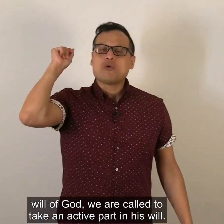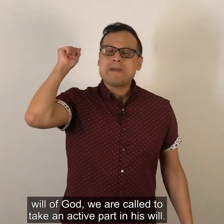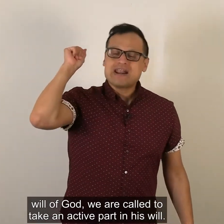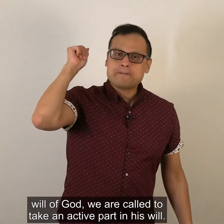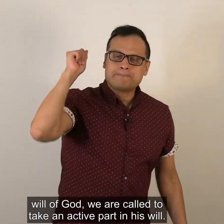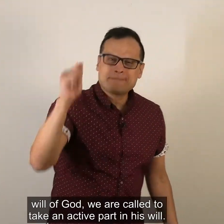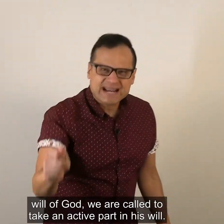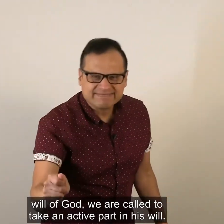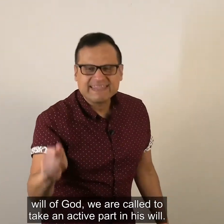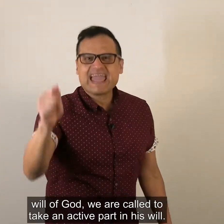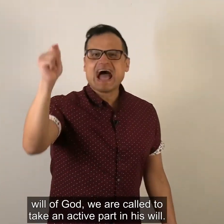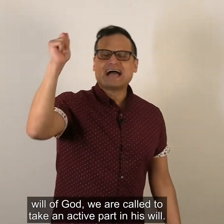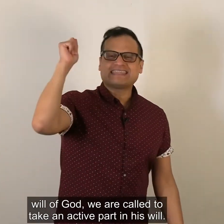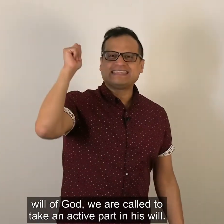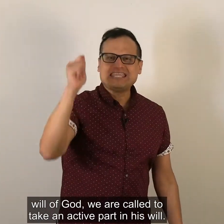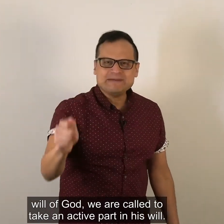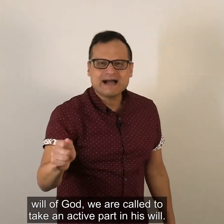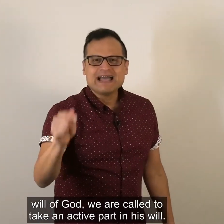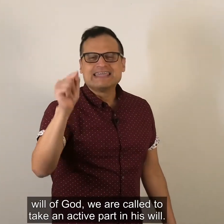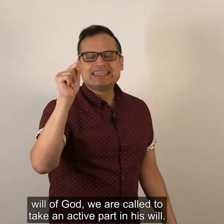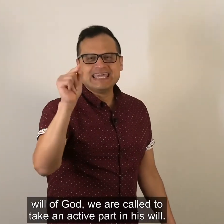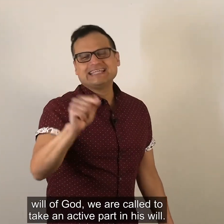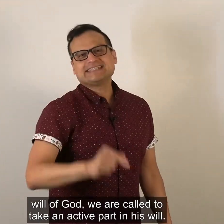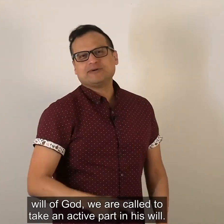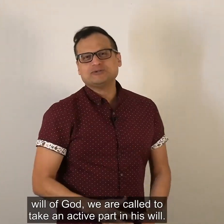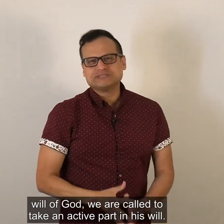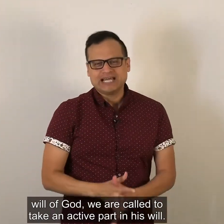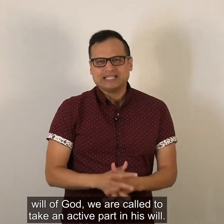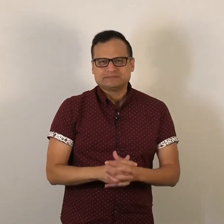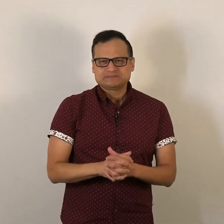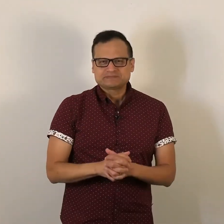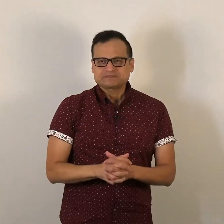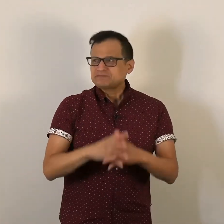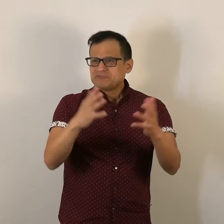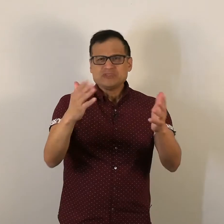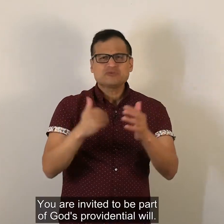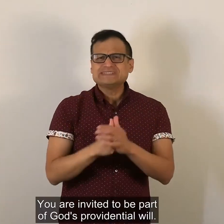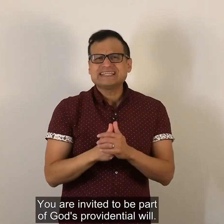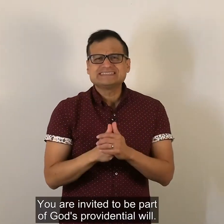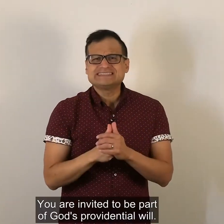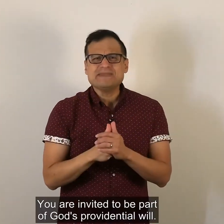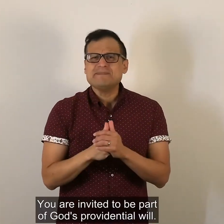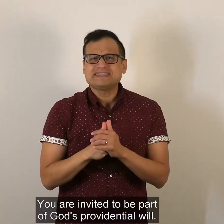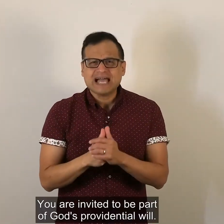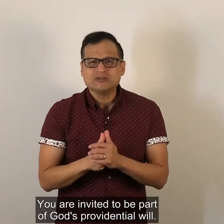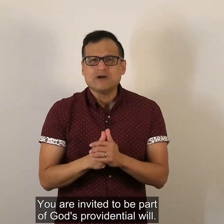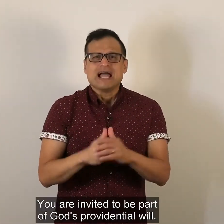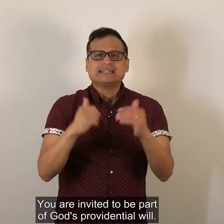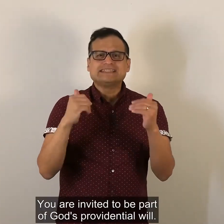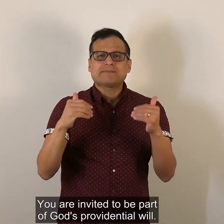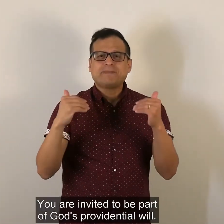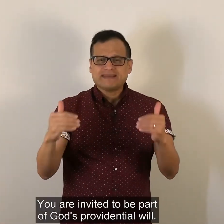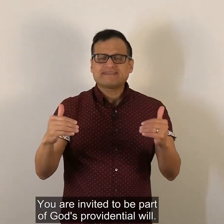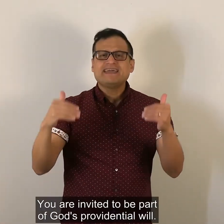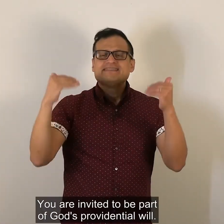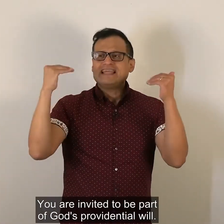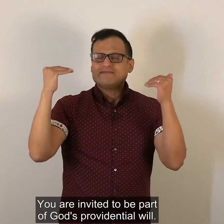tomar parte activa de esa voluntad. Tú estás invitado a ser parte de la